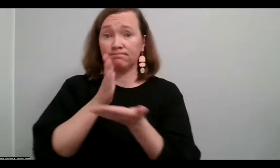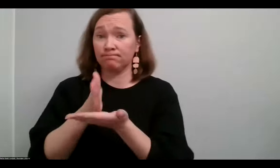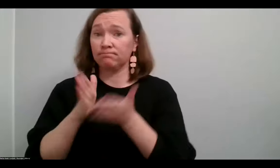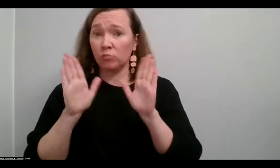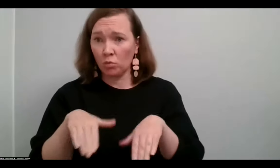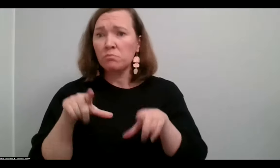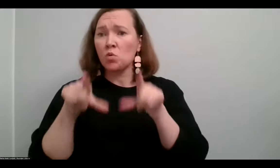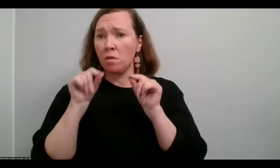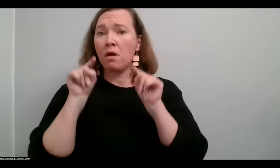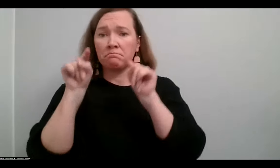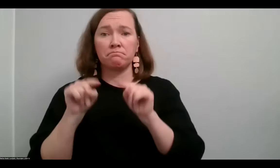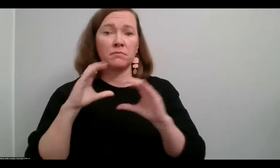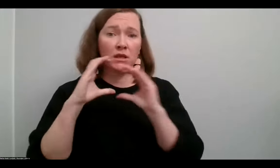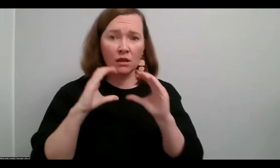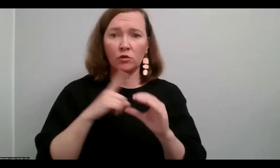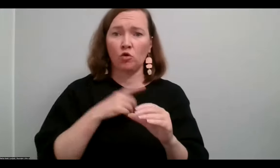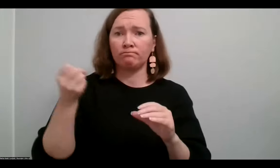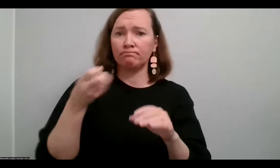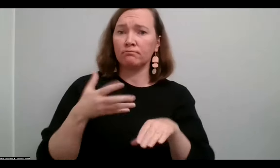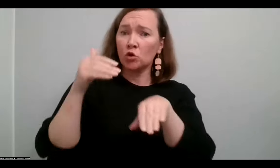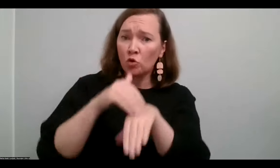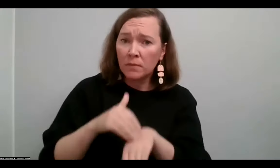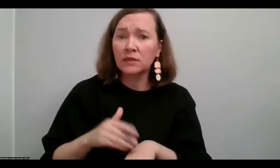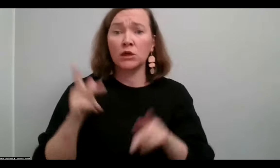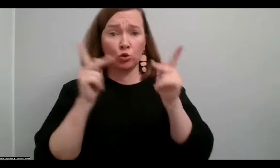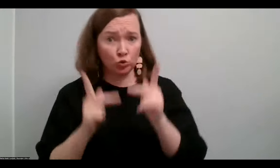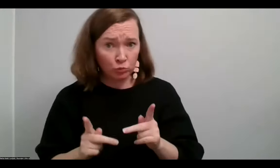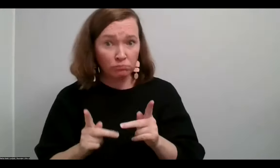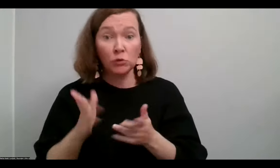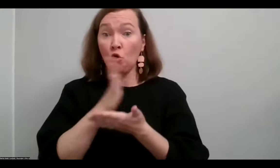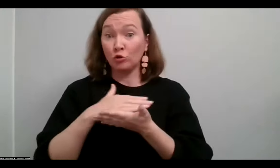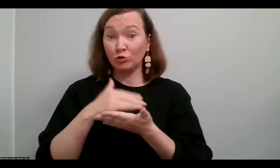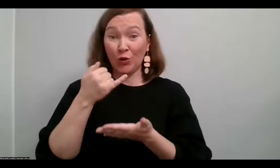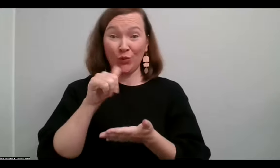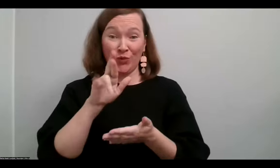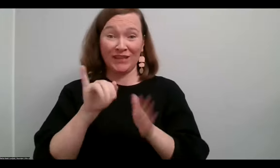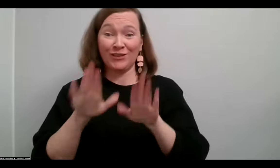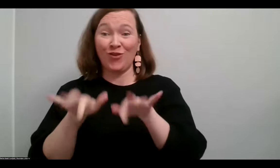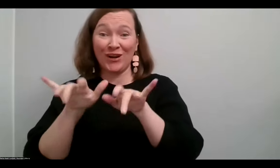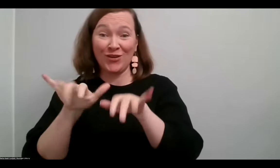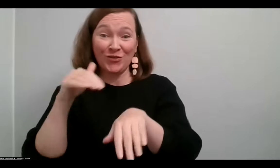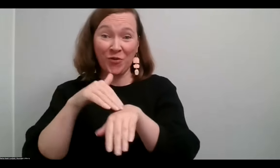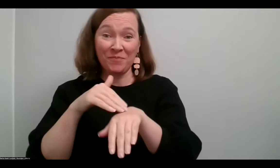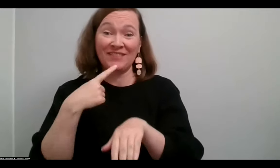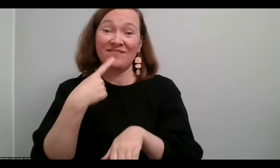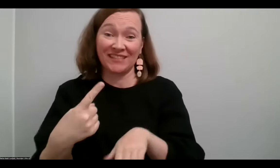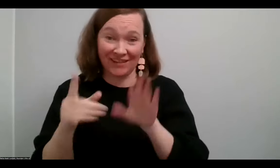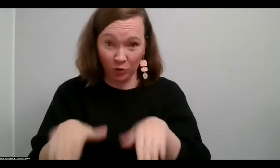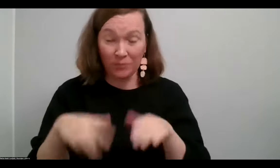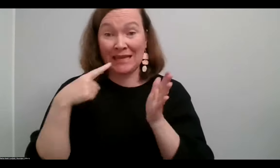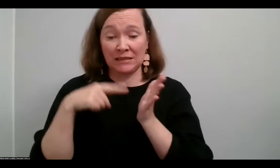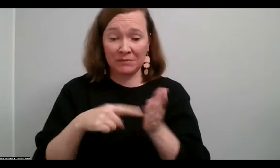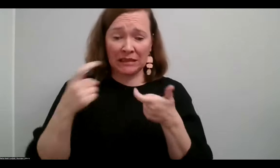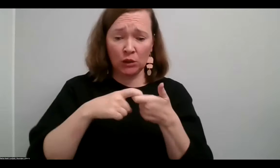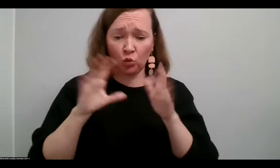Eli TPP-osion alustukset oli siinä. Huomaan, että chatissa on jo kysymyksiä ja kommentteja, ja